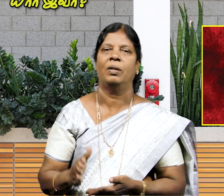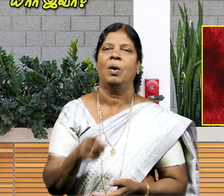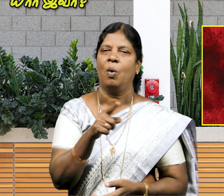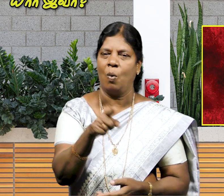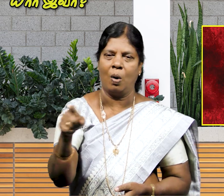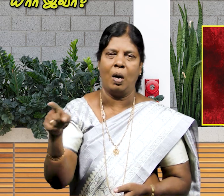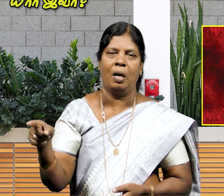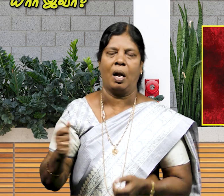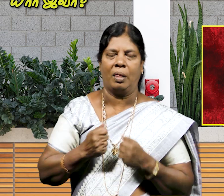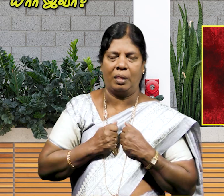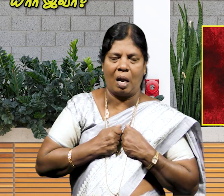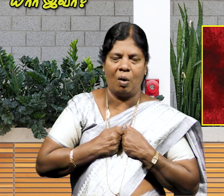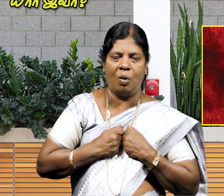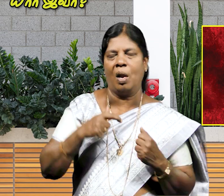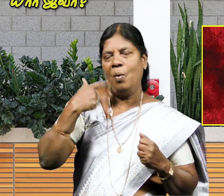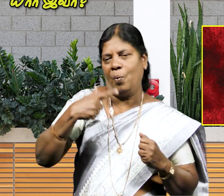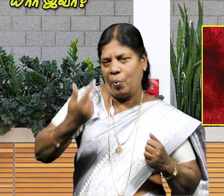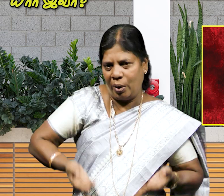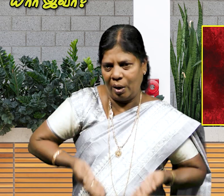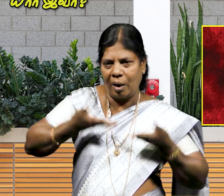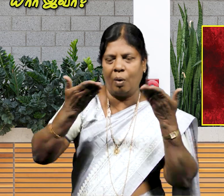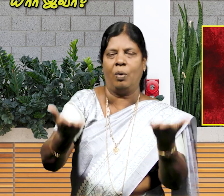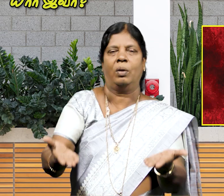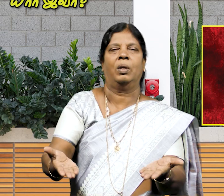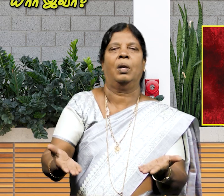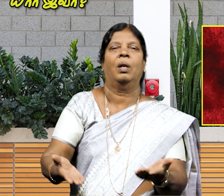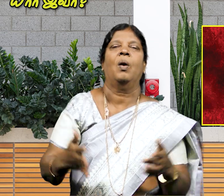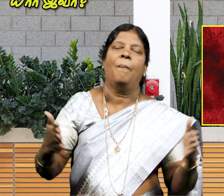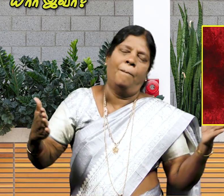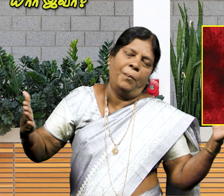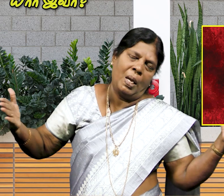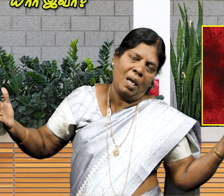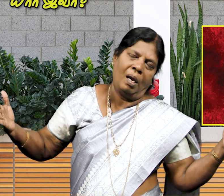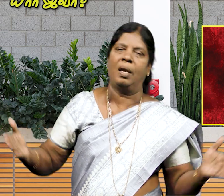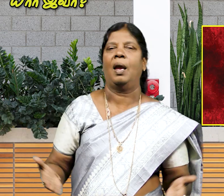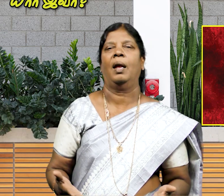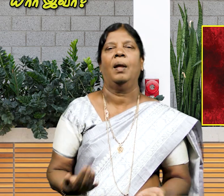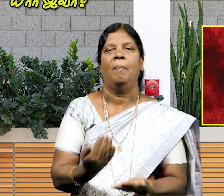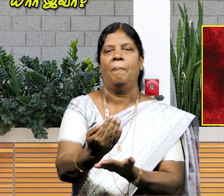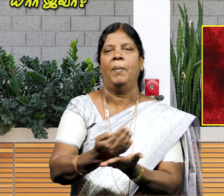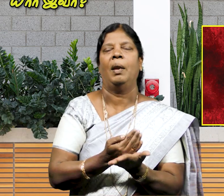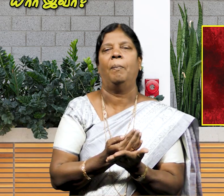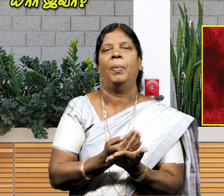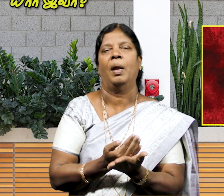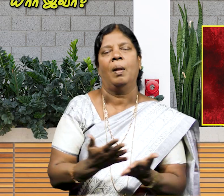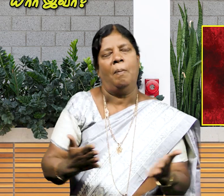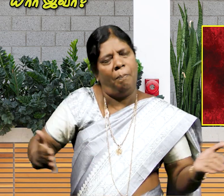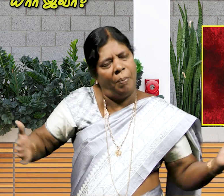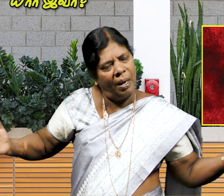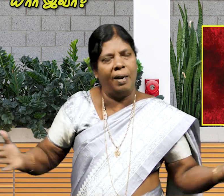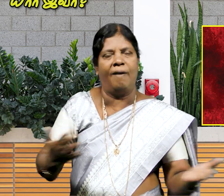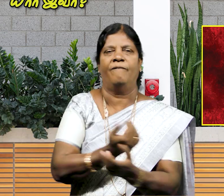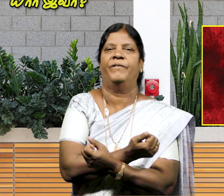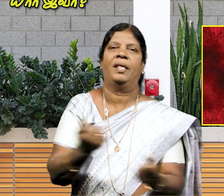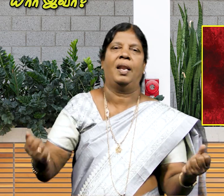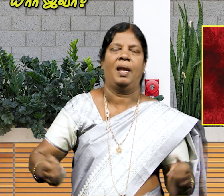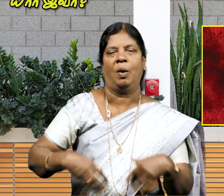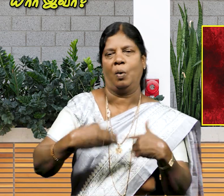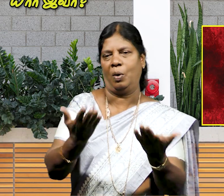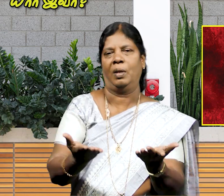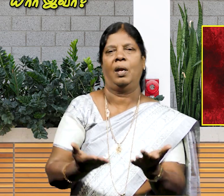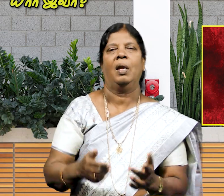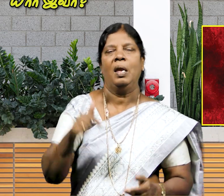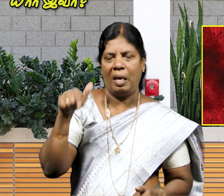வந்து உங்களுக்காக தன்னுடைய உயிரை கொடுத்து ஒரு பெரிய மீட்பை, ஒரு பெரிய விடுதலையை